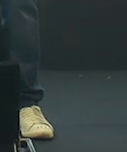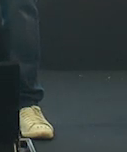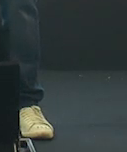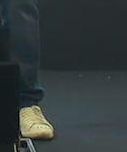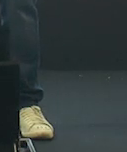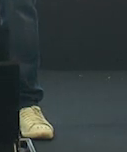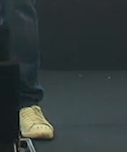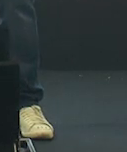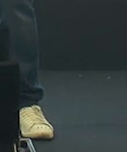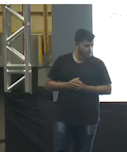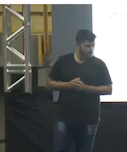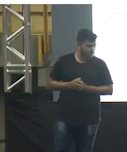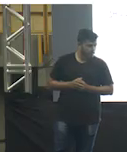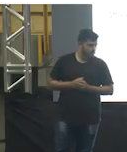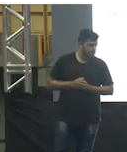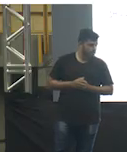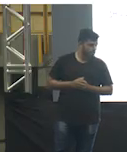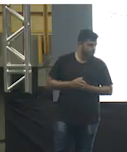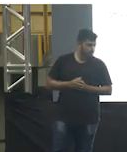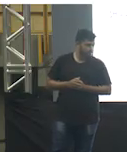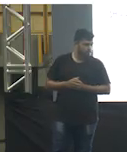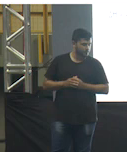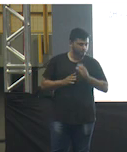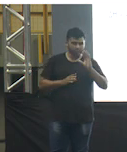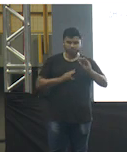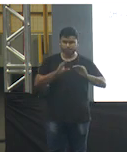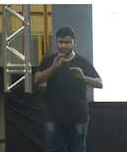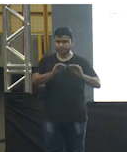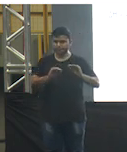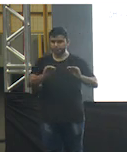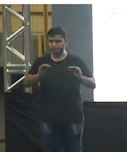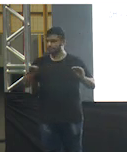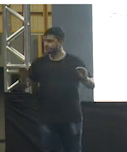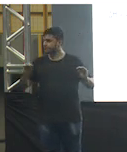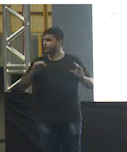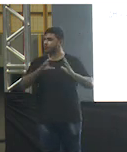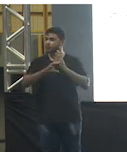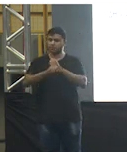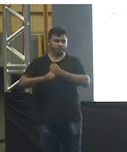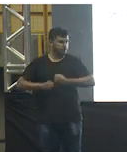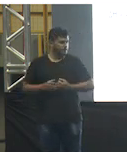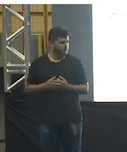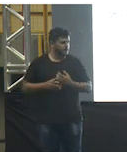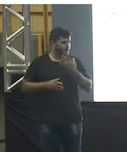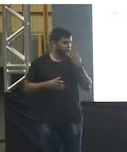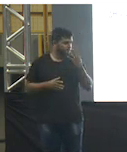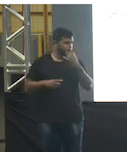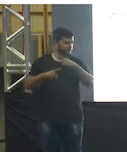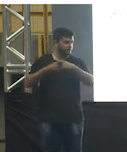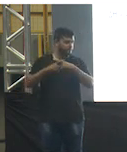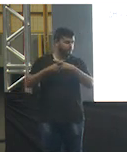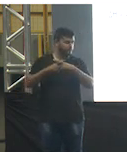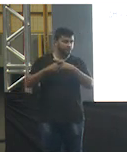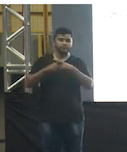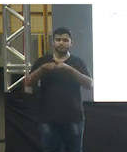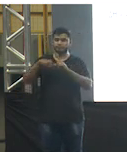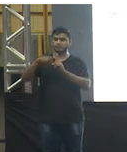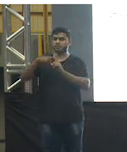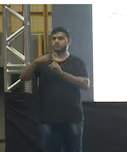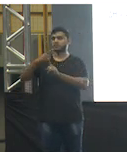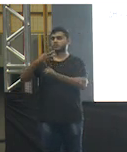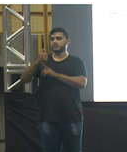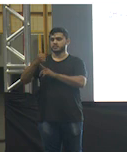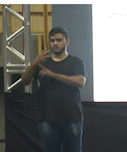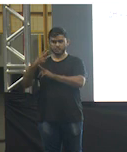ligações, transformando agora para energia, olha o que a gente vai obter. 4 vezes 413,